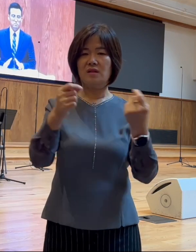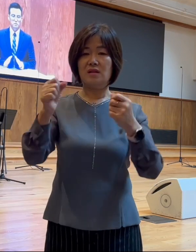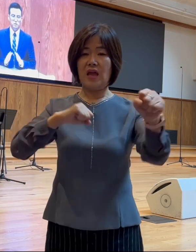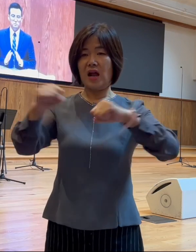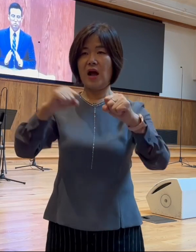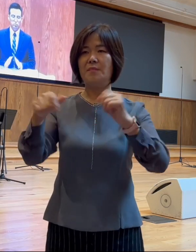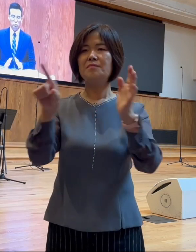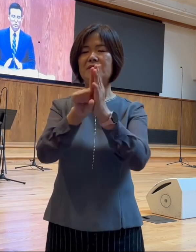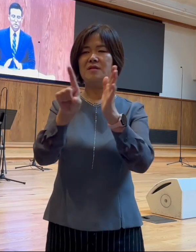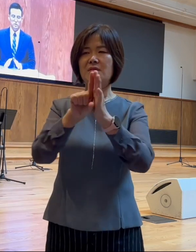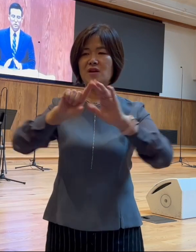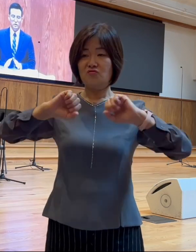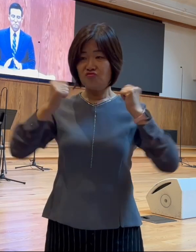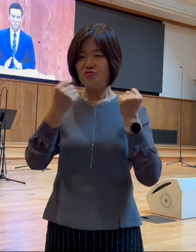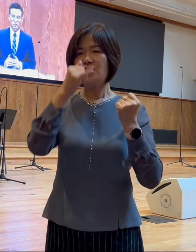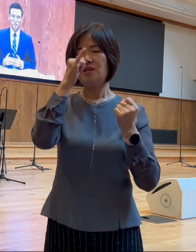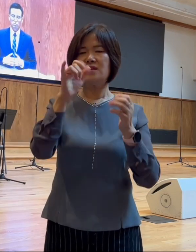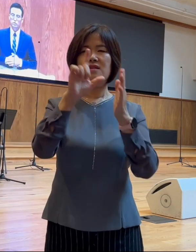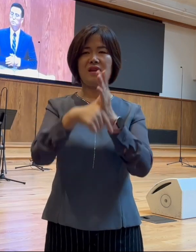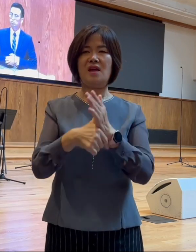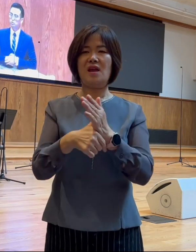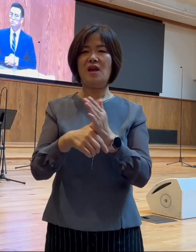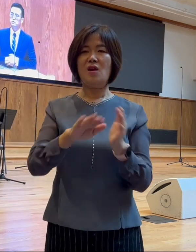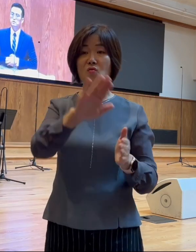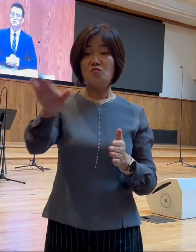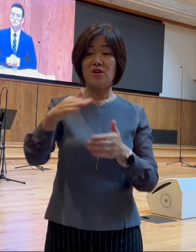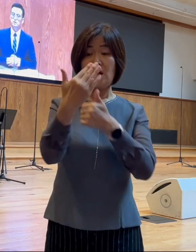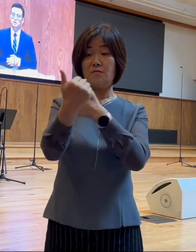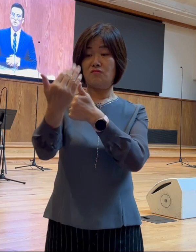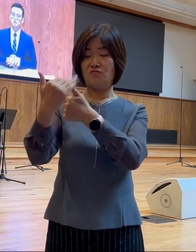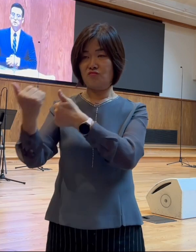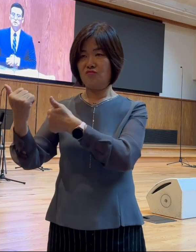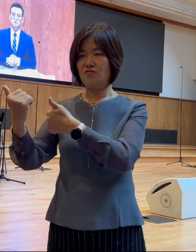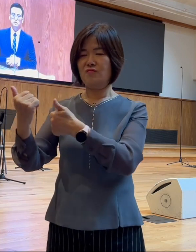그 믿음의 순종이 있을 때 우리의 부르심은